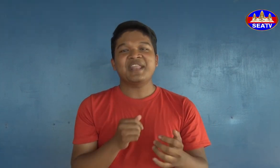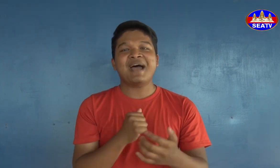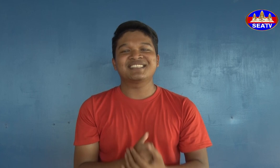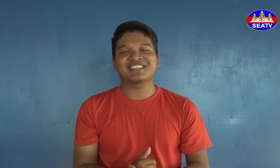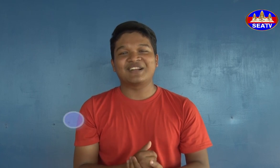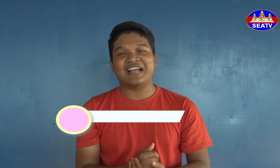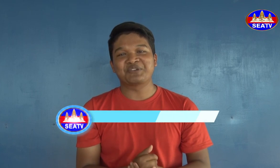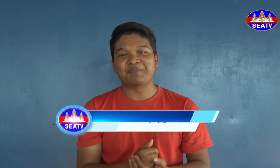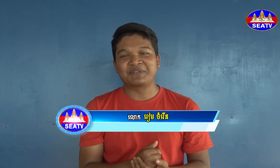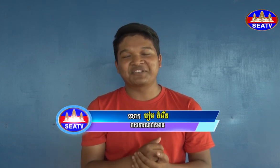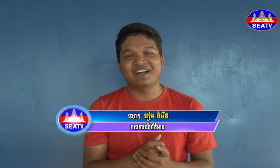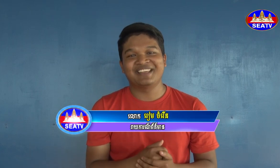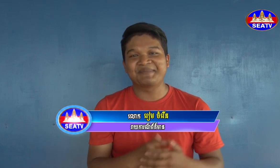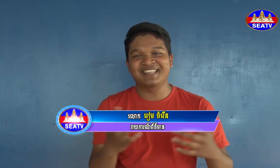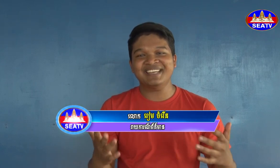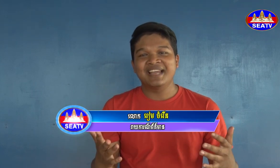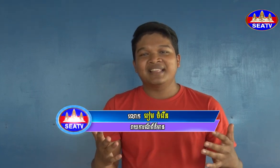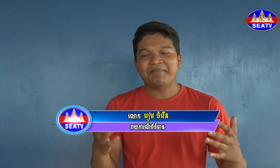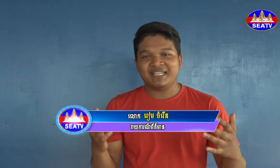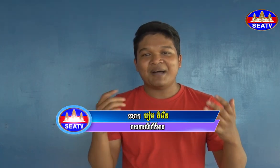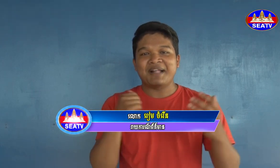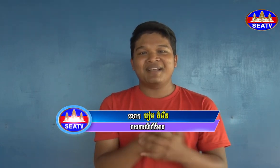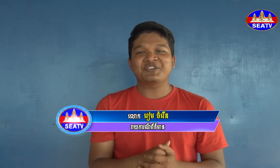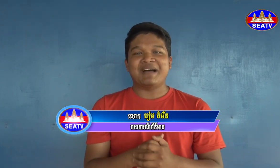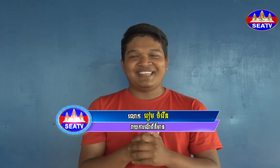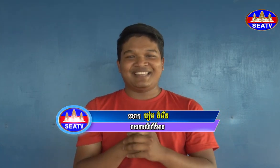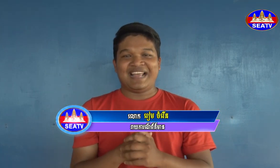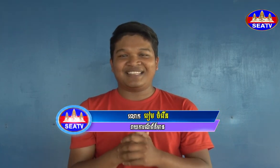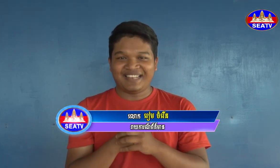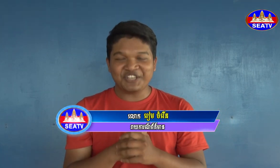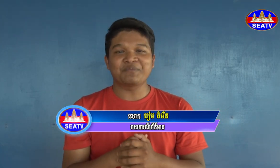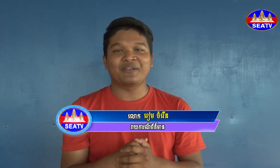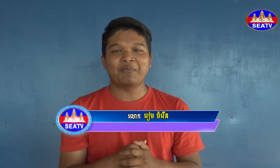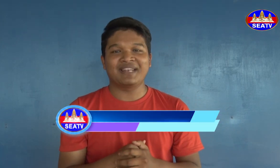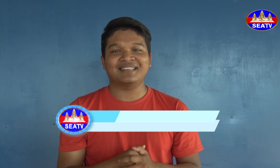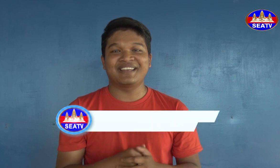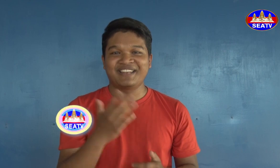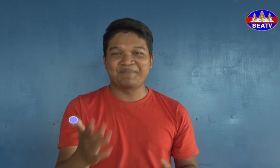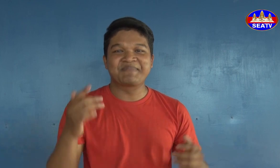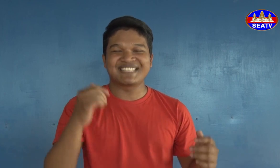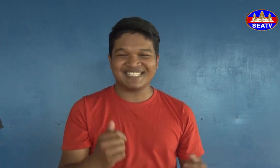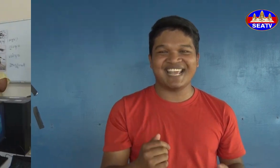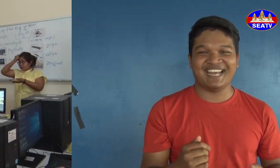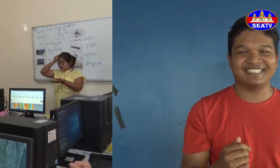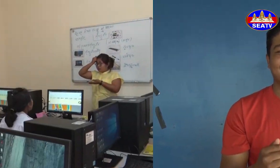ោកអ្នកប្រហែលជាឆ្ងល់ថាខ្ញុំកំពុងតែធ្វើអីហើយមែនទេតែប៉ុន្តែអំបញ្ញមិញខ្ញុំបាននិយាយថាថ្ងៃនេះខ្ញុំនឹងនាំលោកអ្នកទៅរៀនអំពីភាសាសញ្ញាន